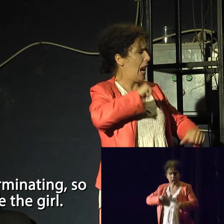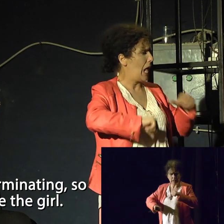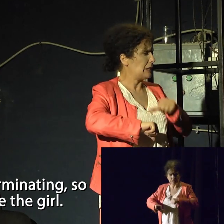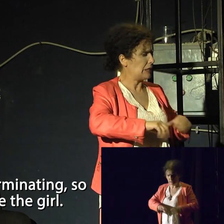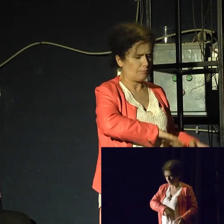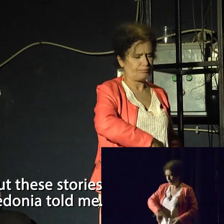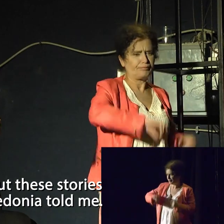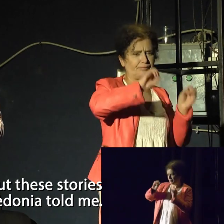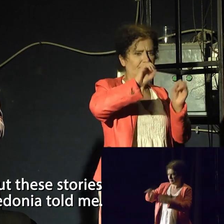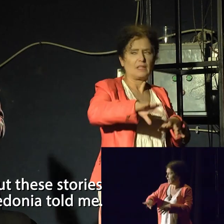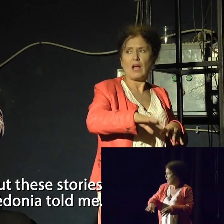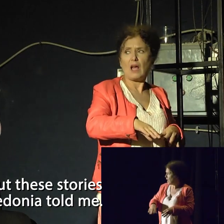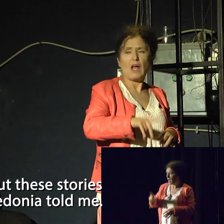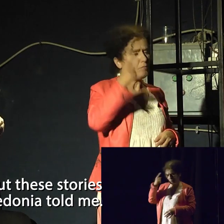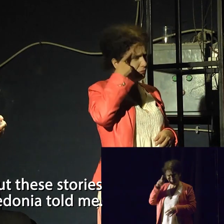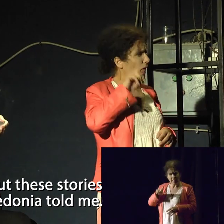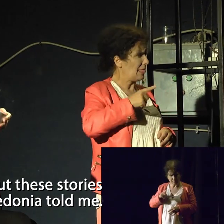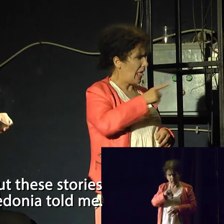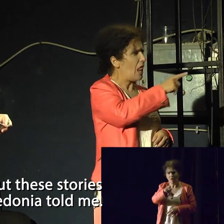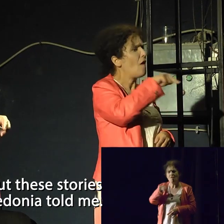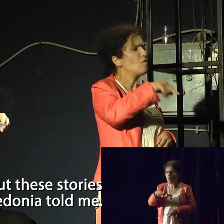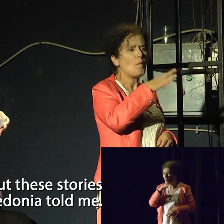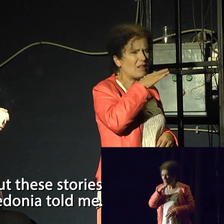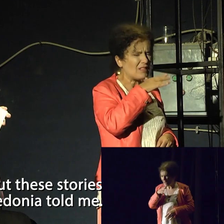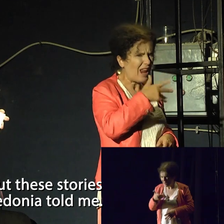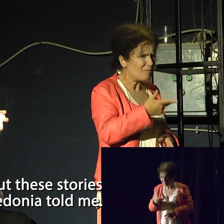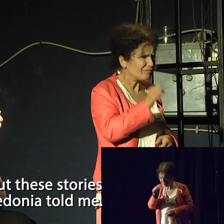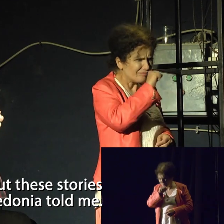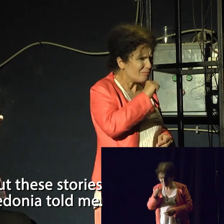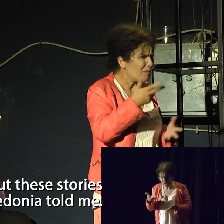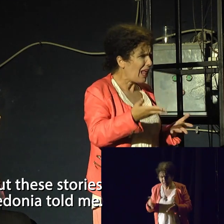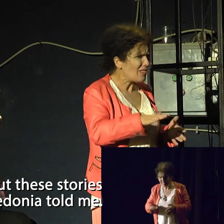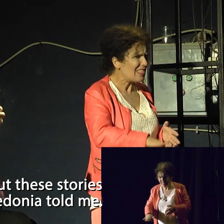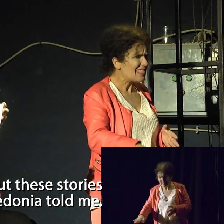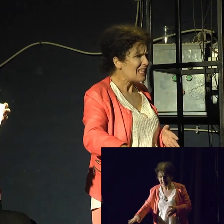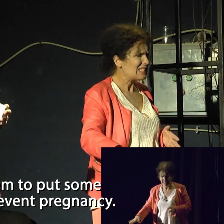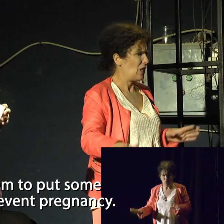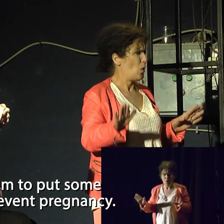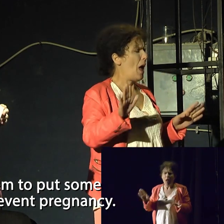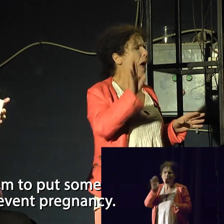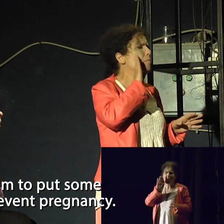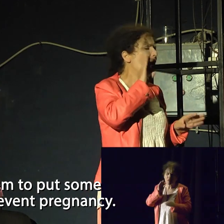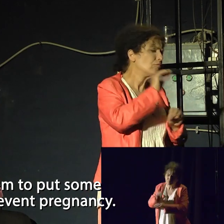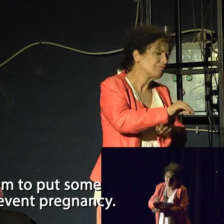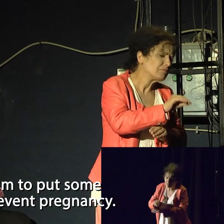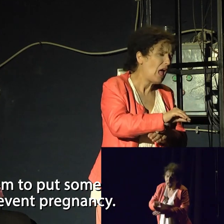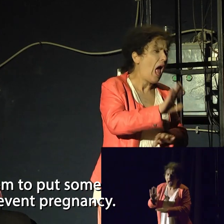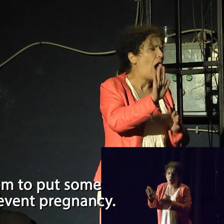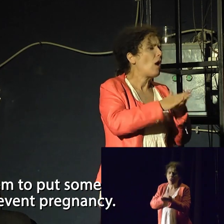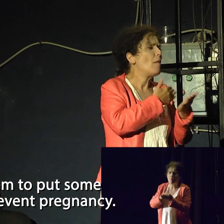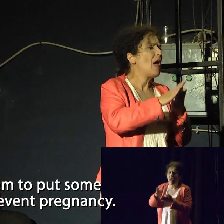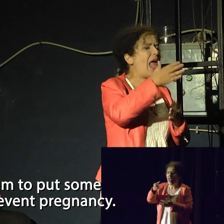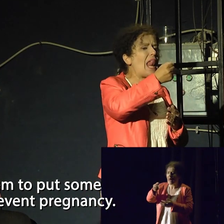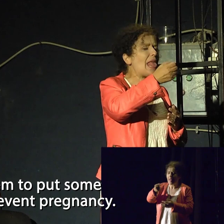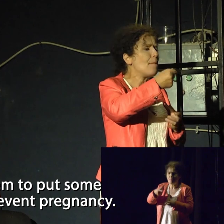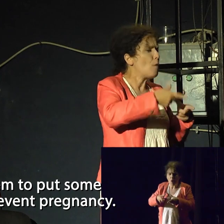отстрани. Иако изгледа далеку, во Македонија знаете какви прикази имам слушното од децата. Мајките ги учат дека ако се намачкат со лимонче